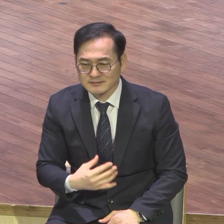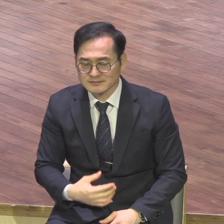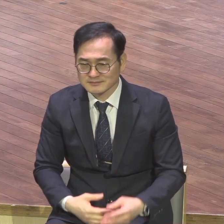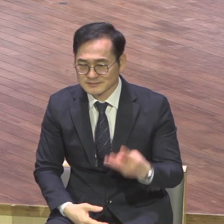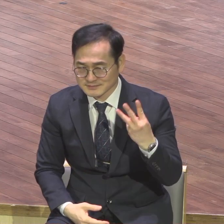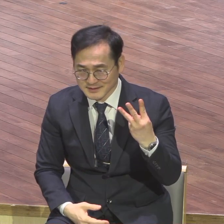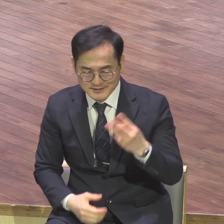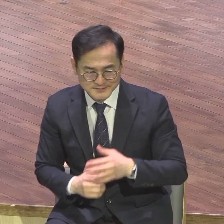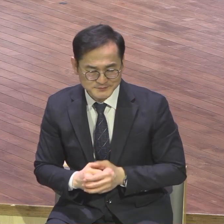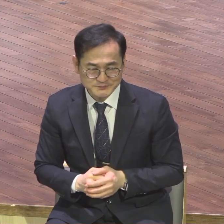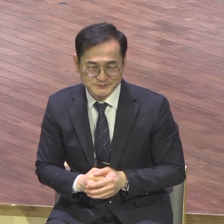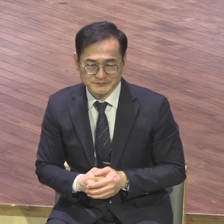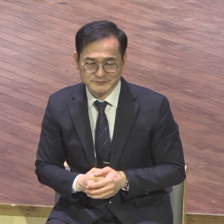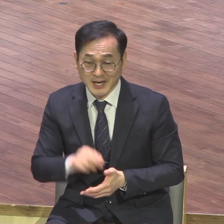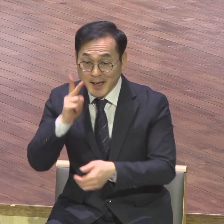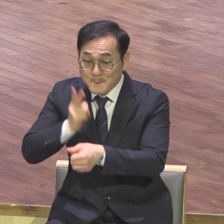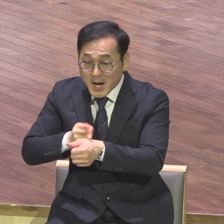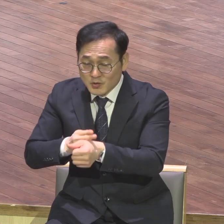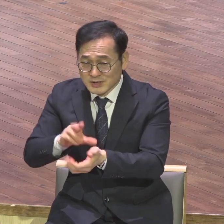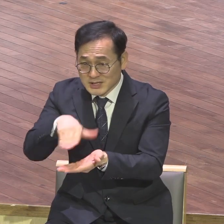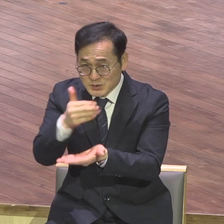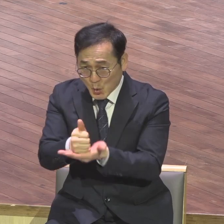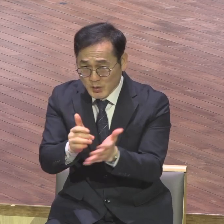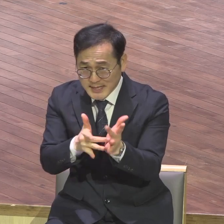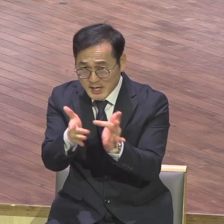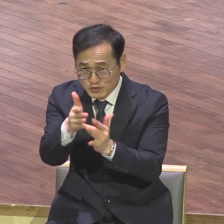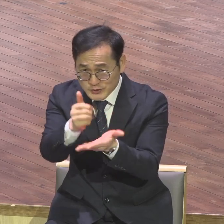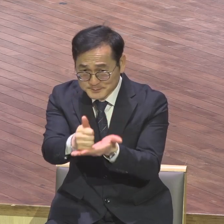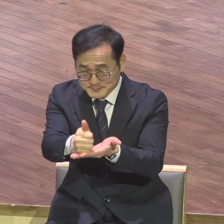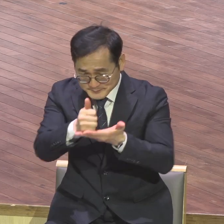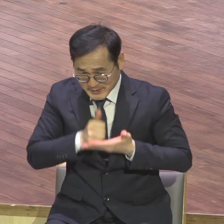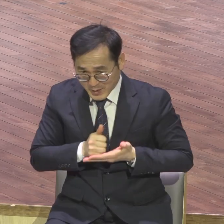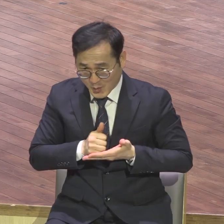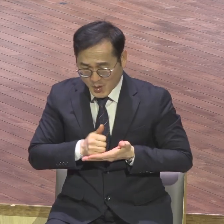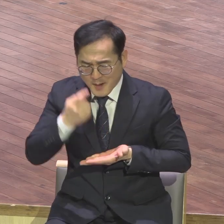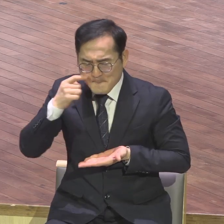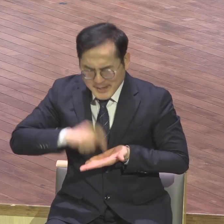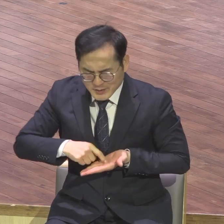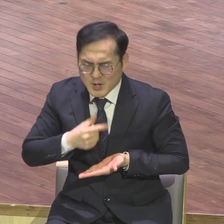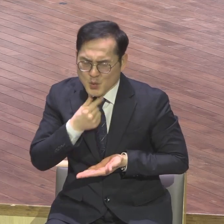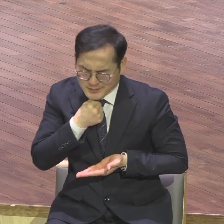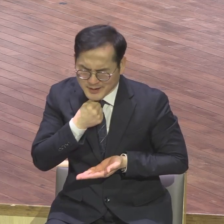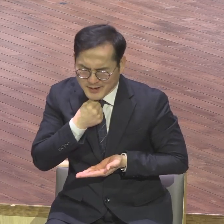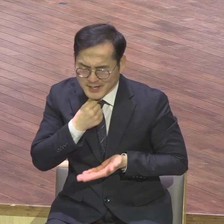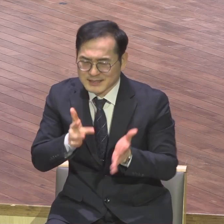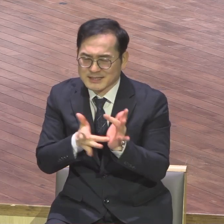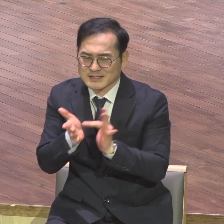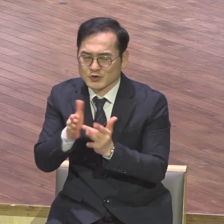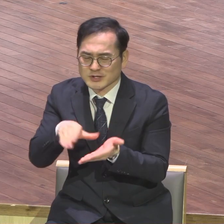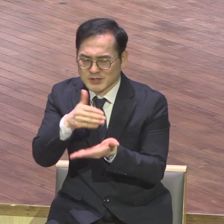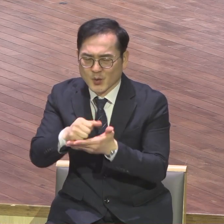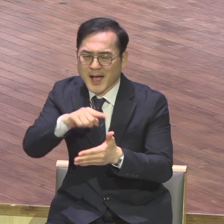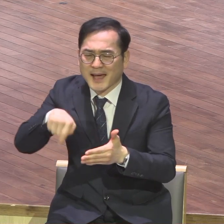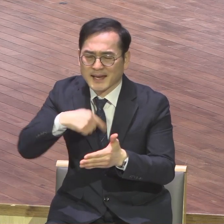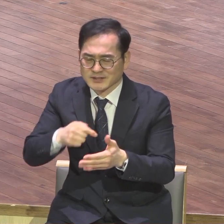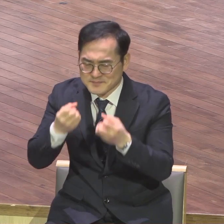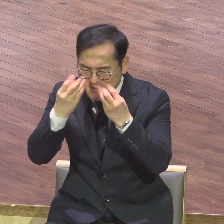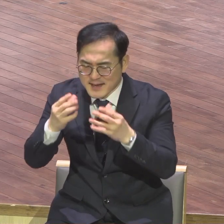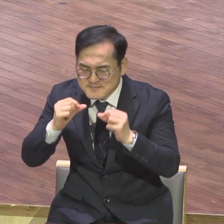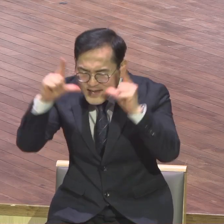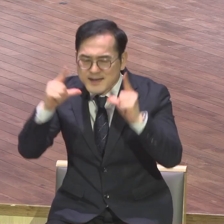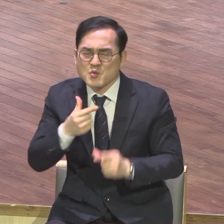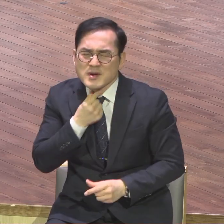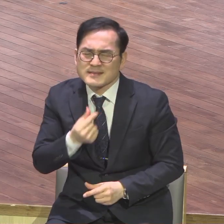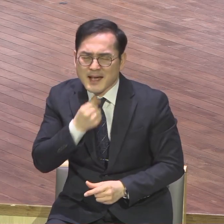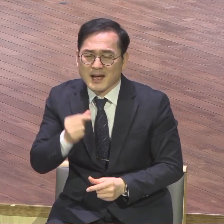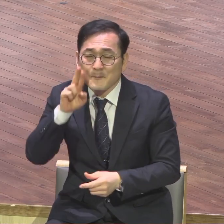바울이 자신은 그리스도 예수를 얻고 그리스도 안에서 발견되기를 원한다. 나는 그리스도 안에서 발견되기 원한다. 이걸 밝히고 있어요.